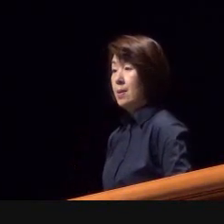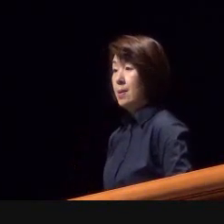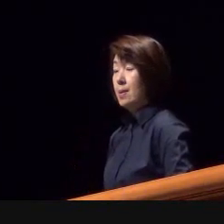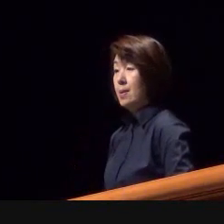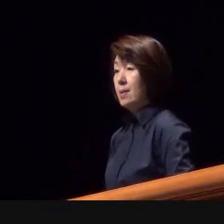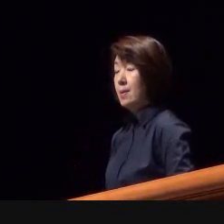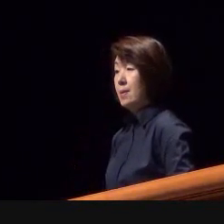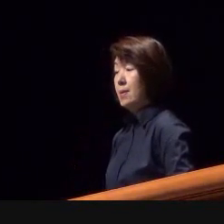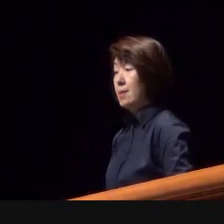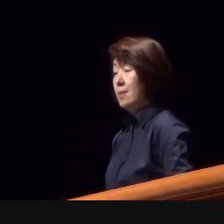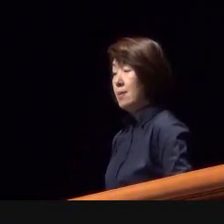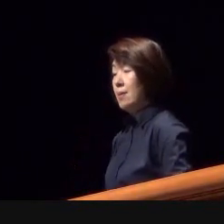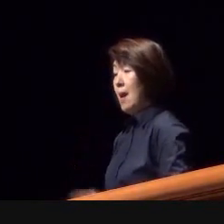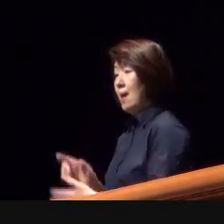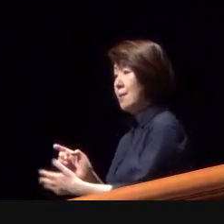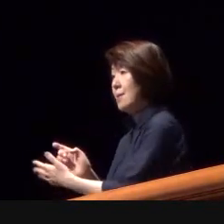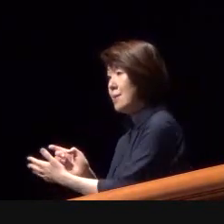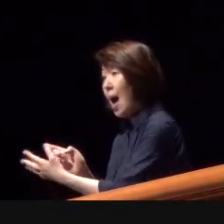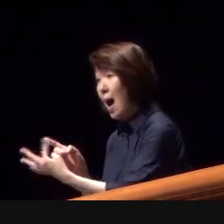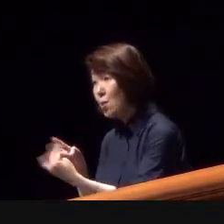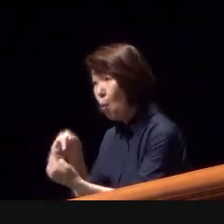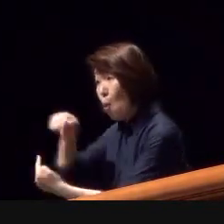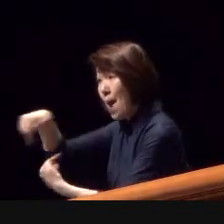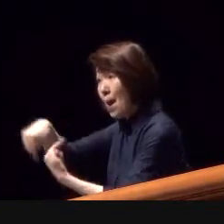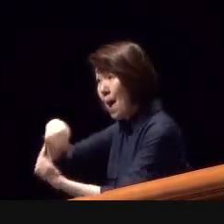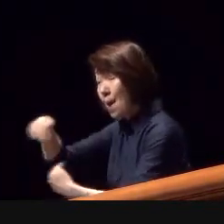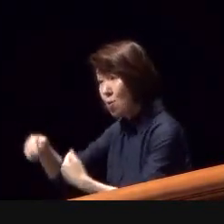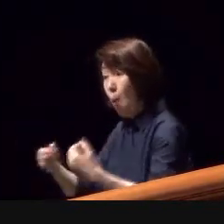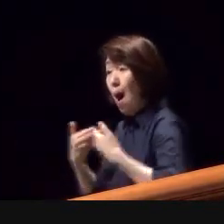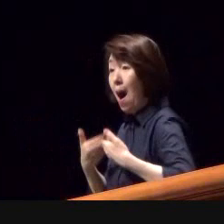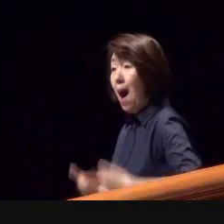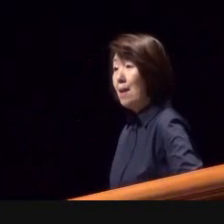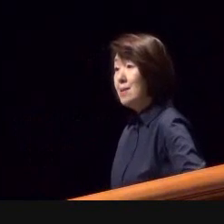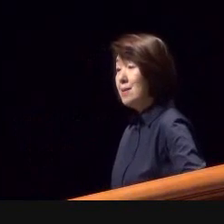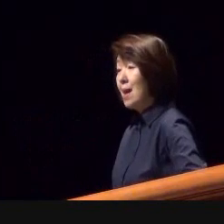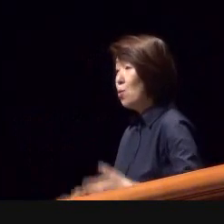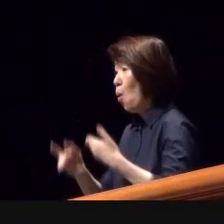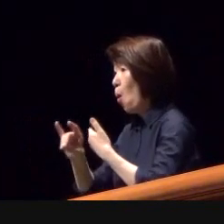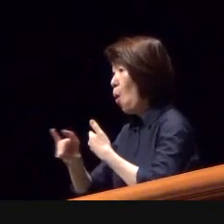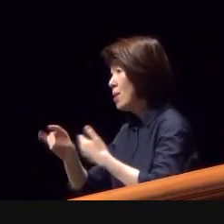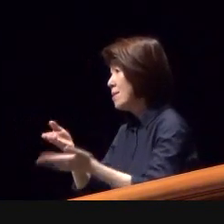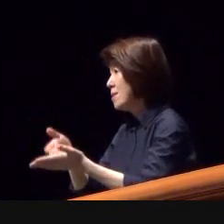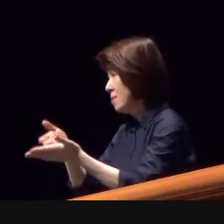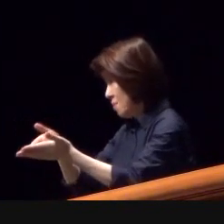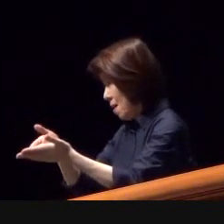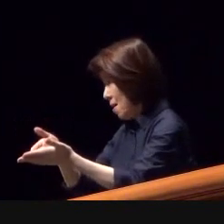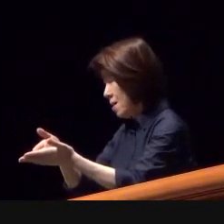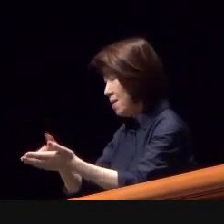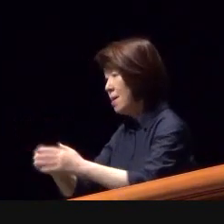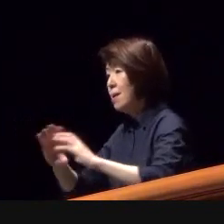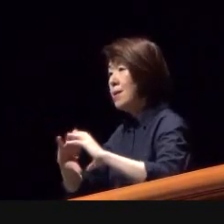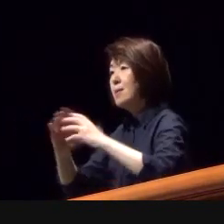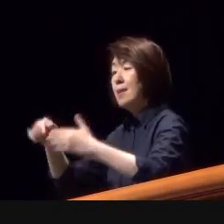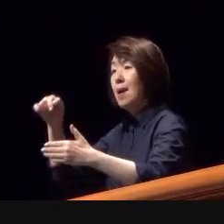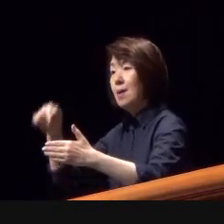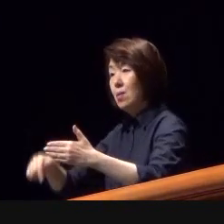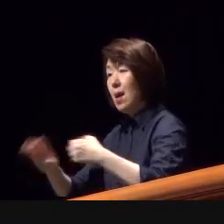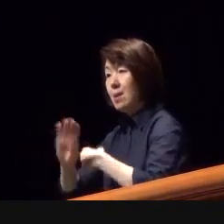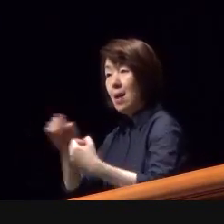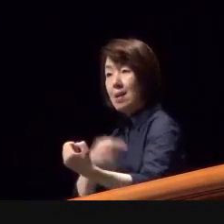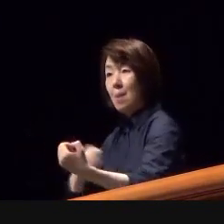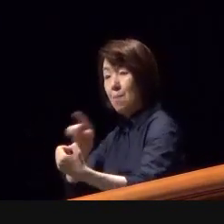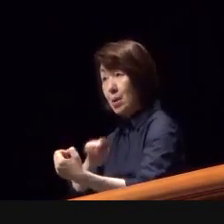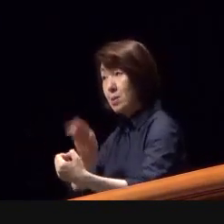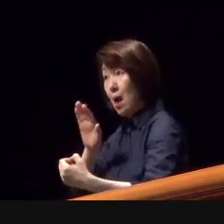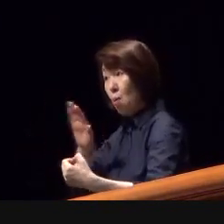何度目かの原発安全神話、さらにもう一つ世界で原発がこれ